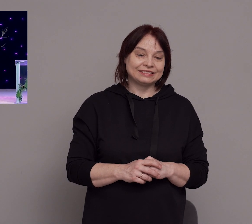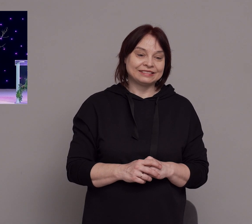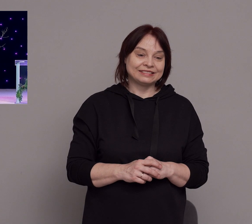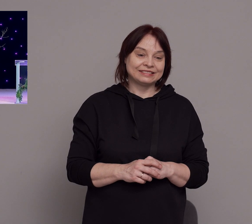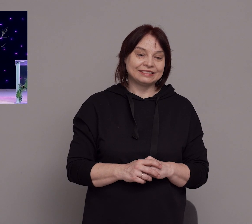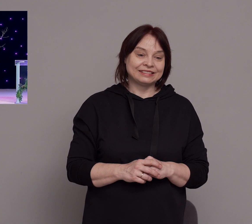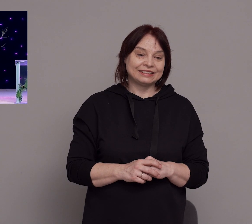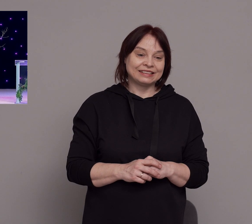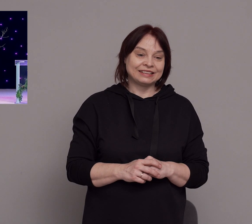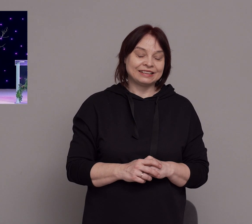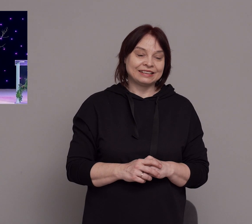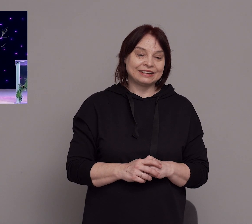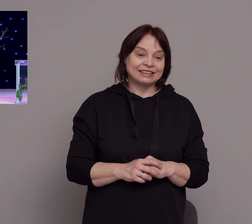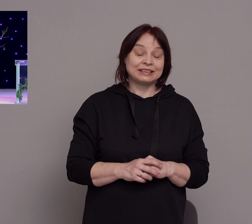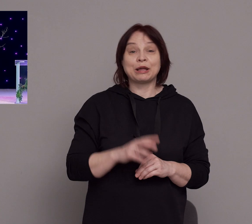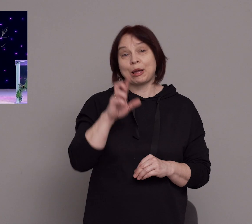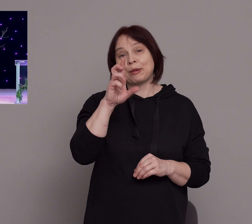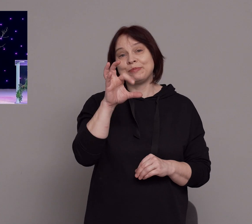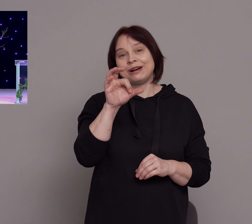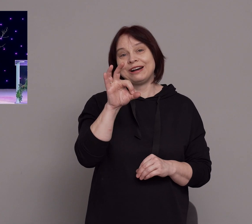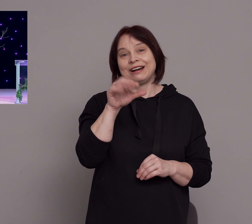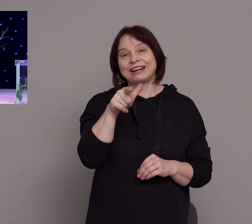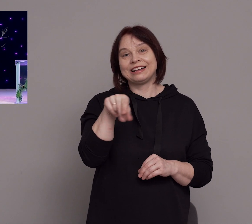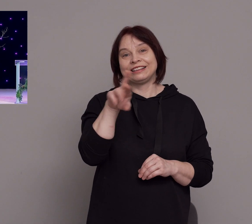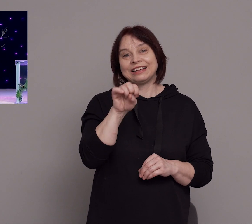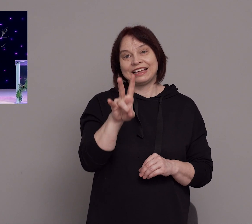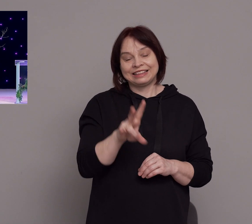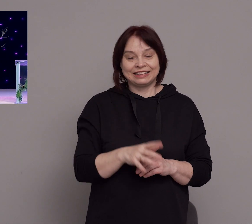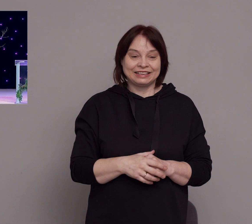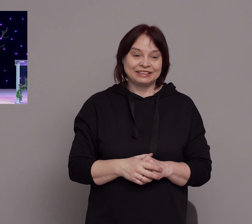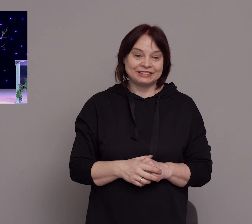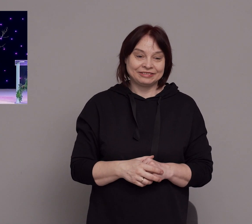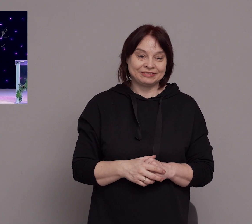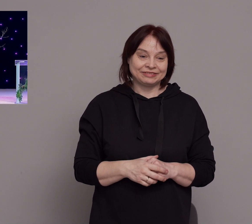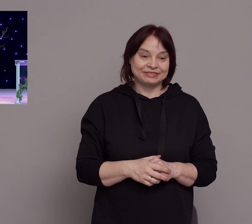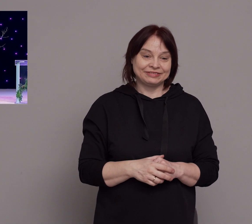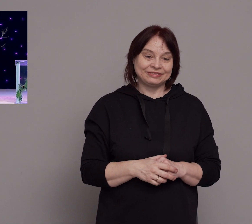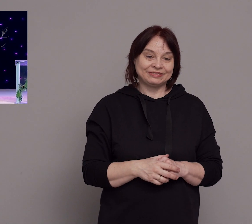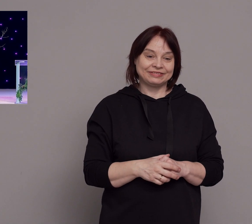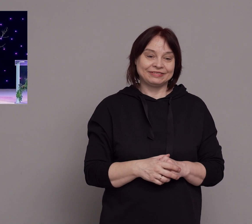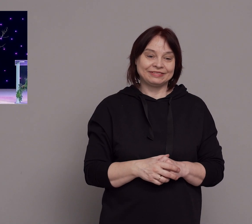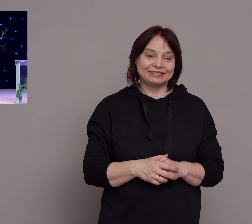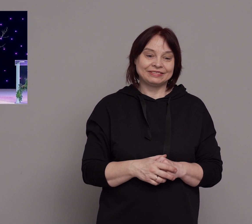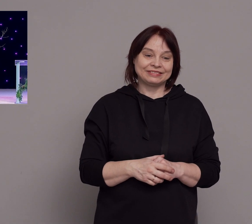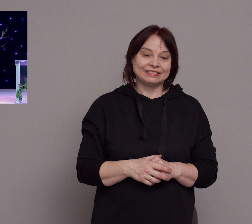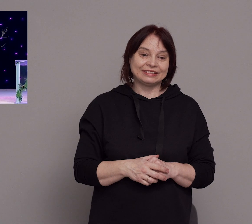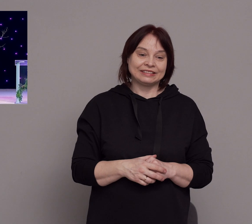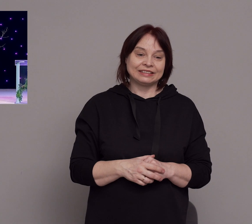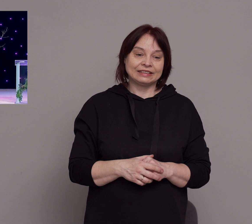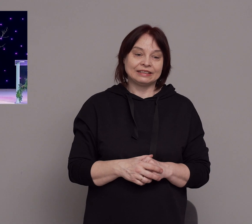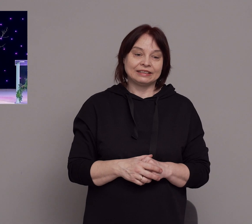Как тебя зовут? Богдан. Богдан, давайте поаплодируем Богдану. Okay.